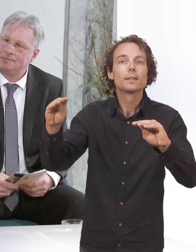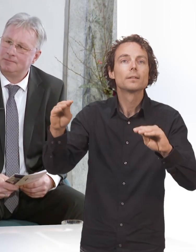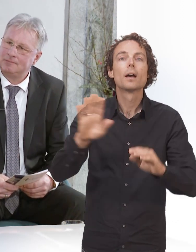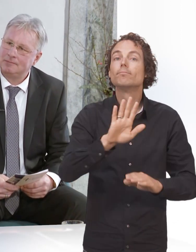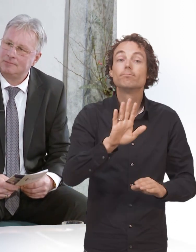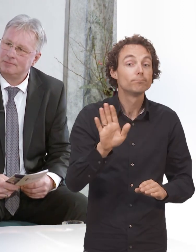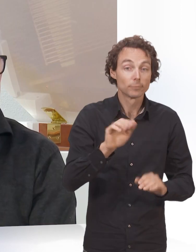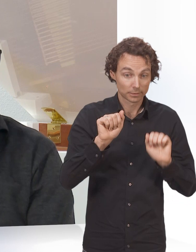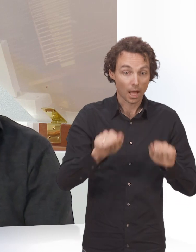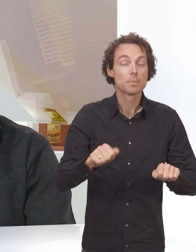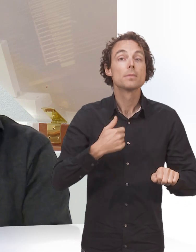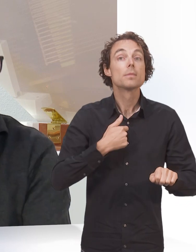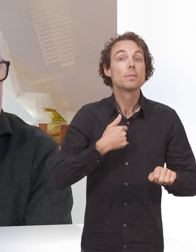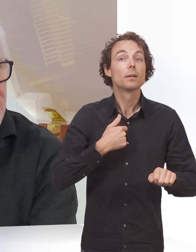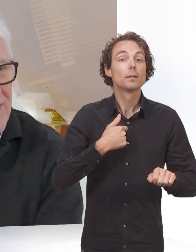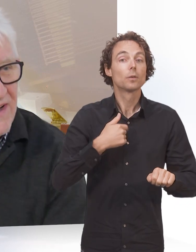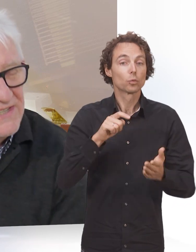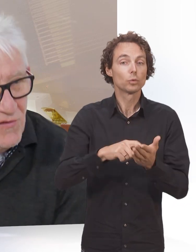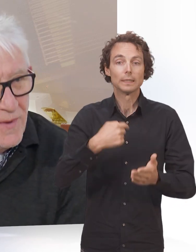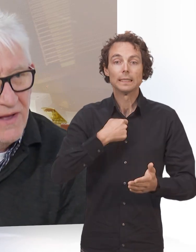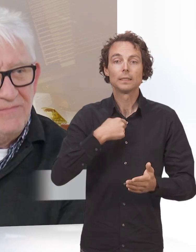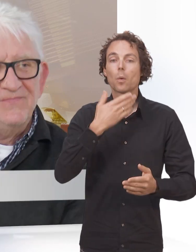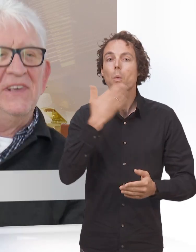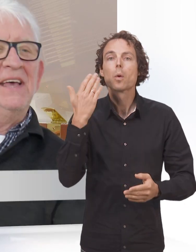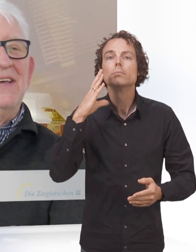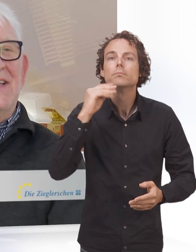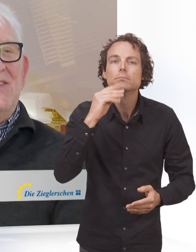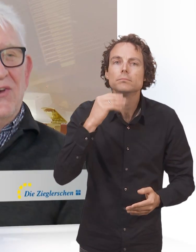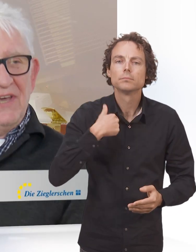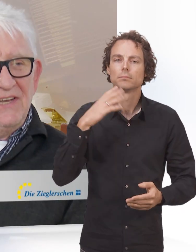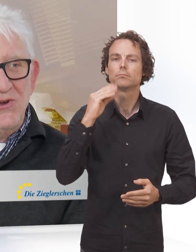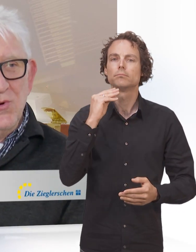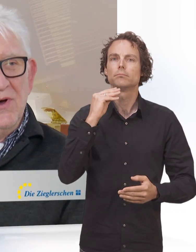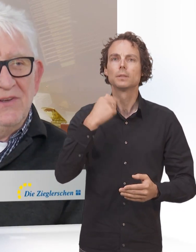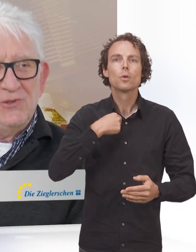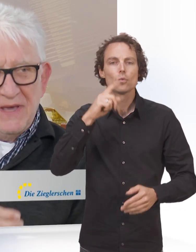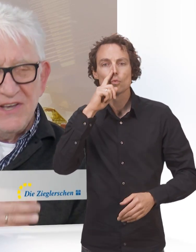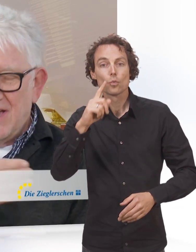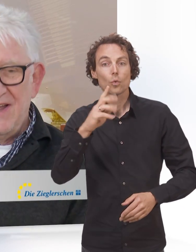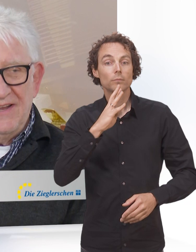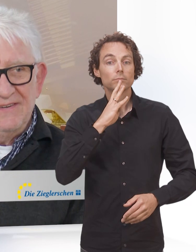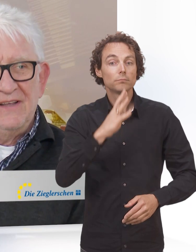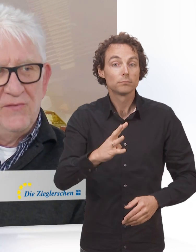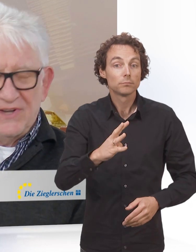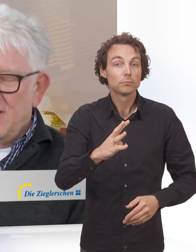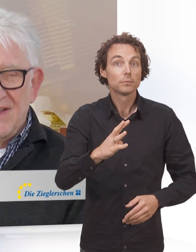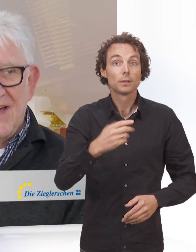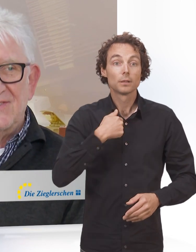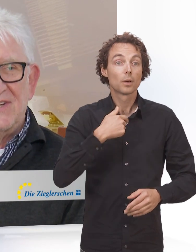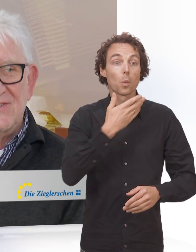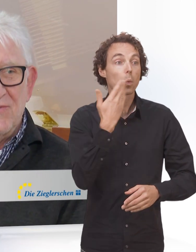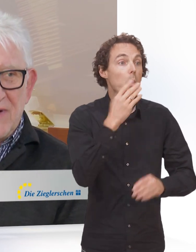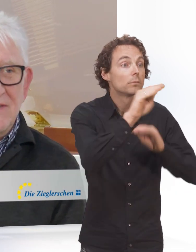Doch, kann ich gerade, weil ich meinen Schnabel gar nicht aufmache. Ich rede nur, ich spreche keinen an, verteile